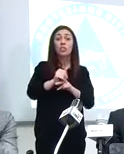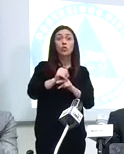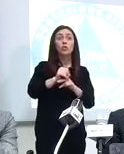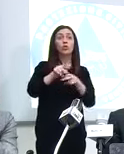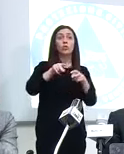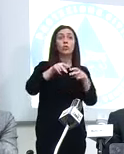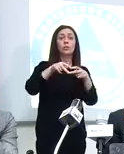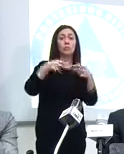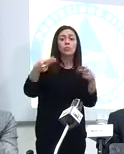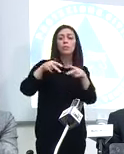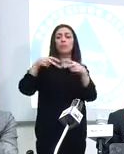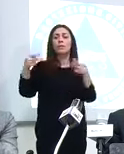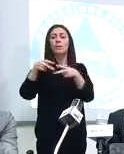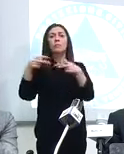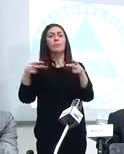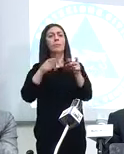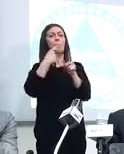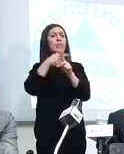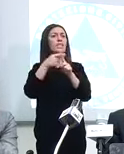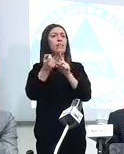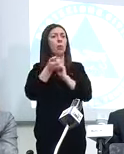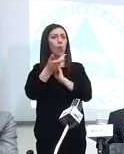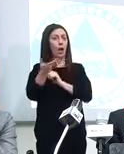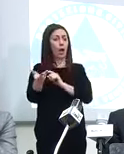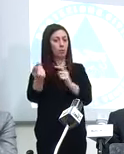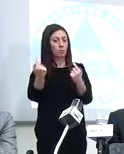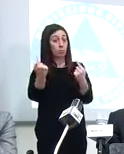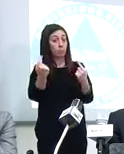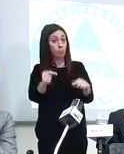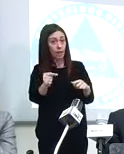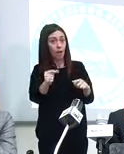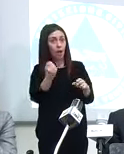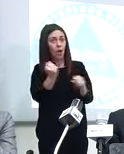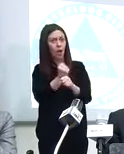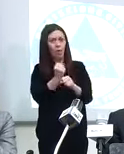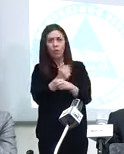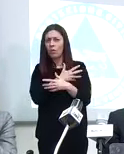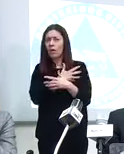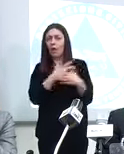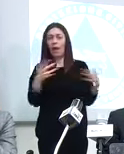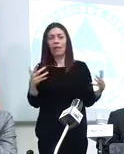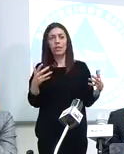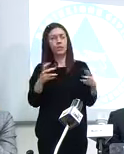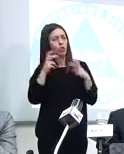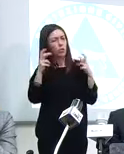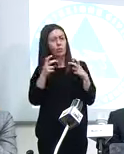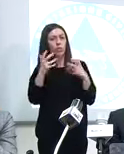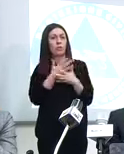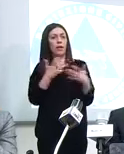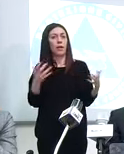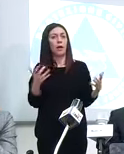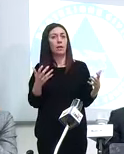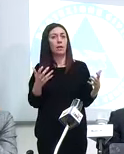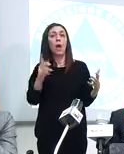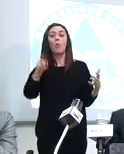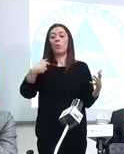lavoro che non viene captato come lo sforzo del servizio sanitario, perché anch'io per primo parlo sempre dell'ospedale, no?